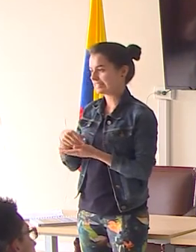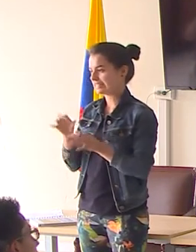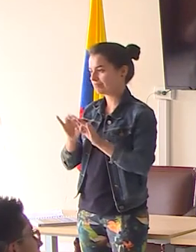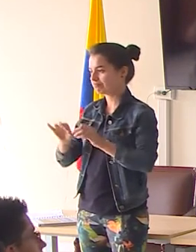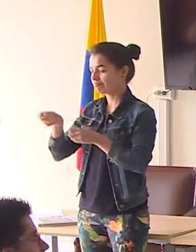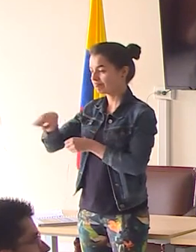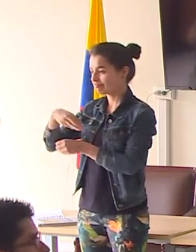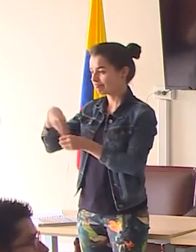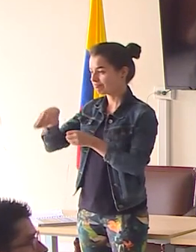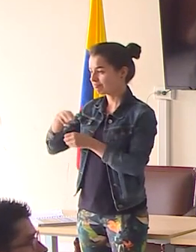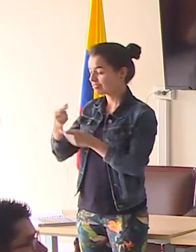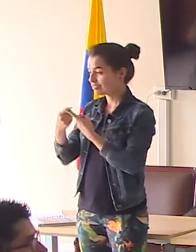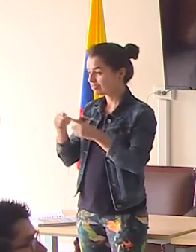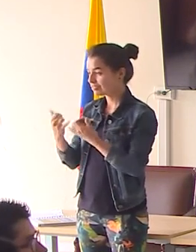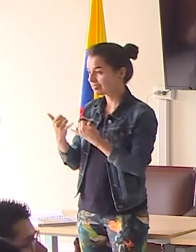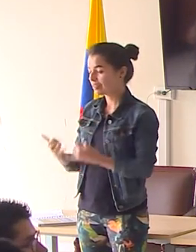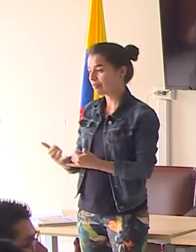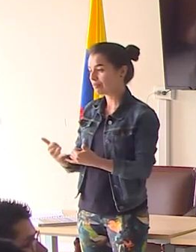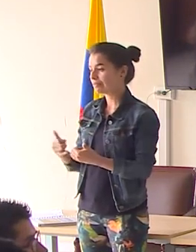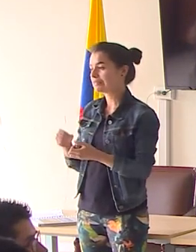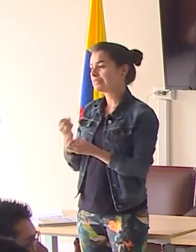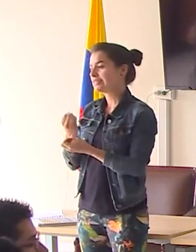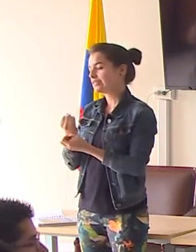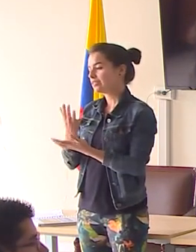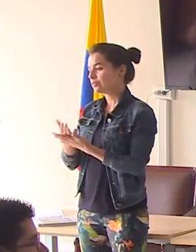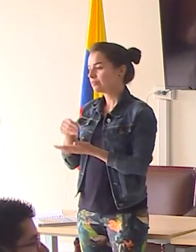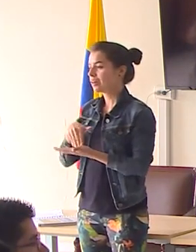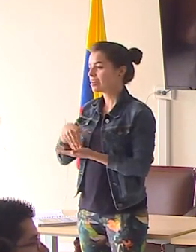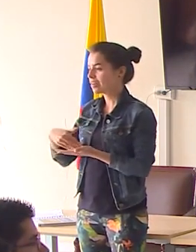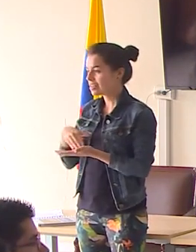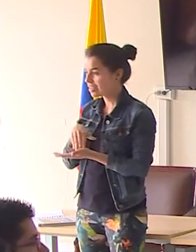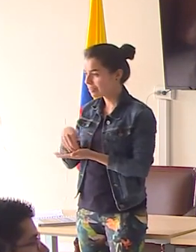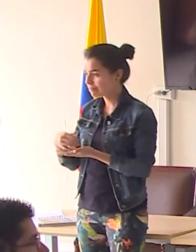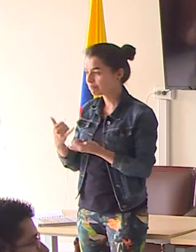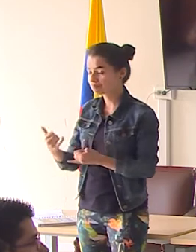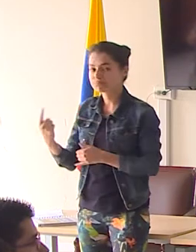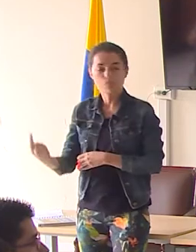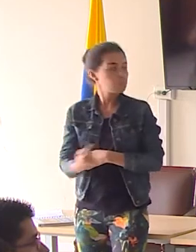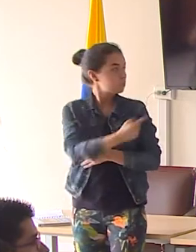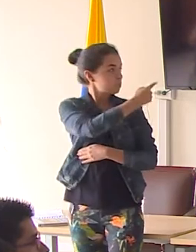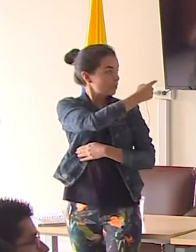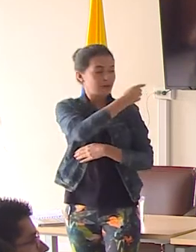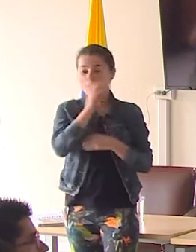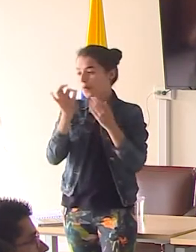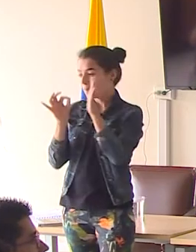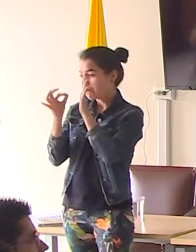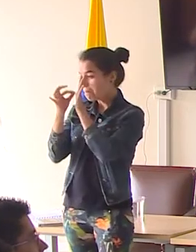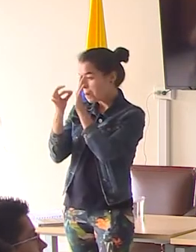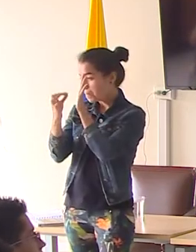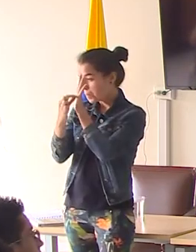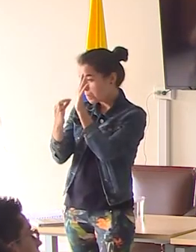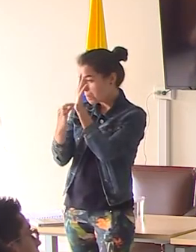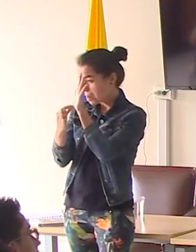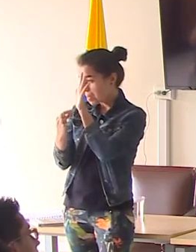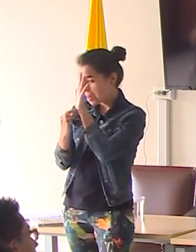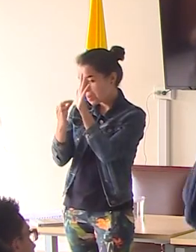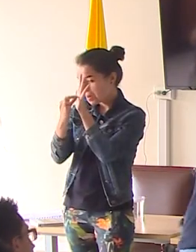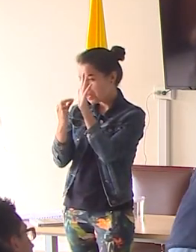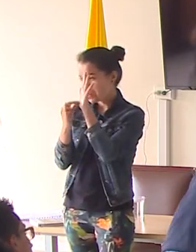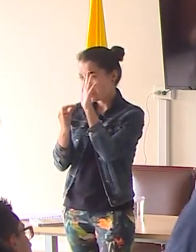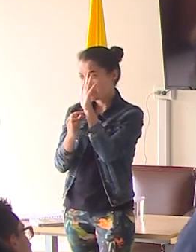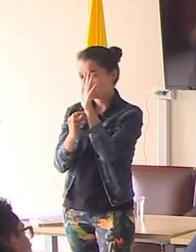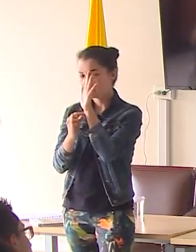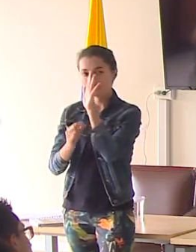urbanización y de conurbación y de metropolización acá encontramos en los puntitos en estos dos los